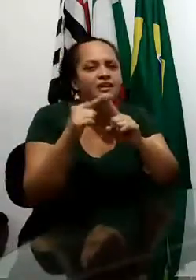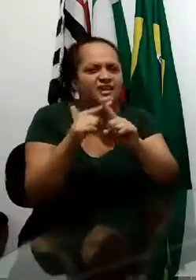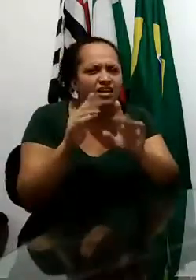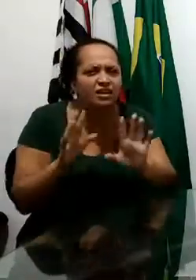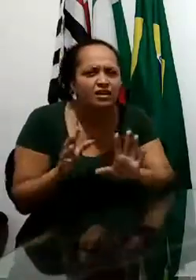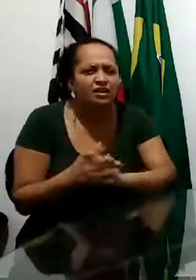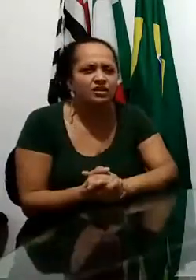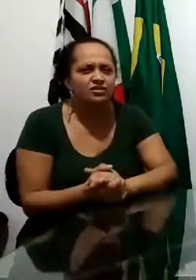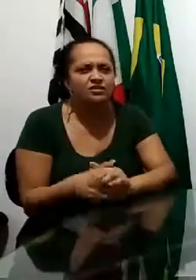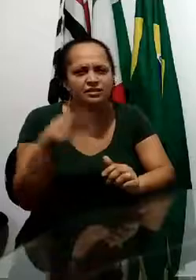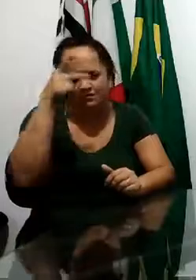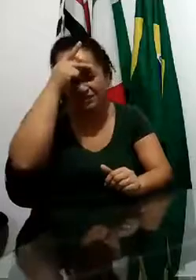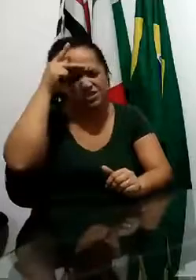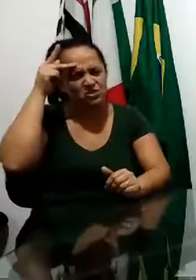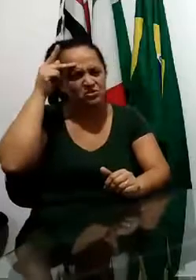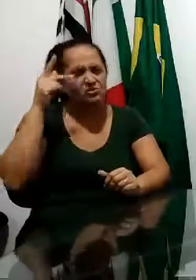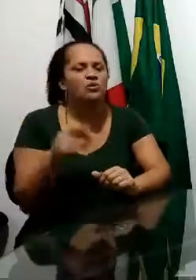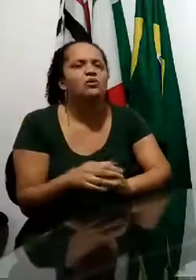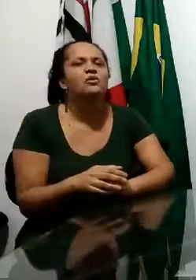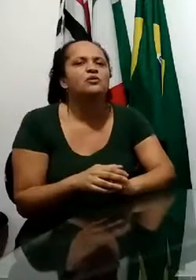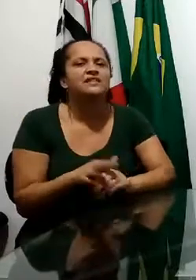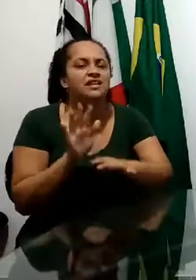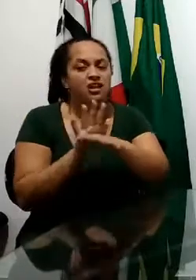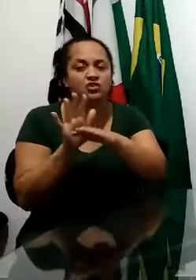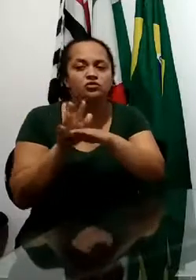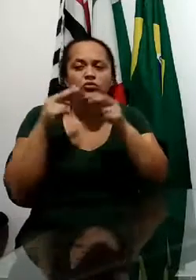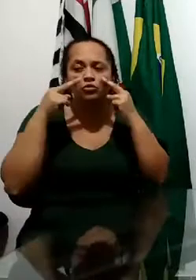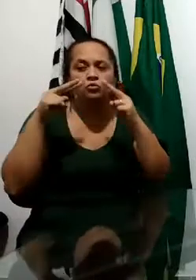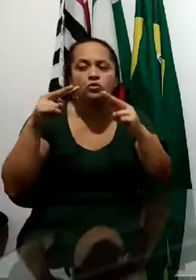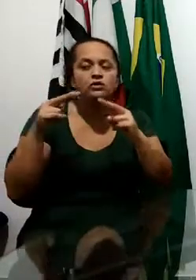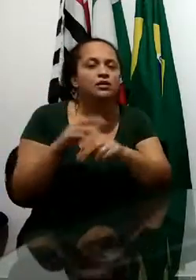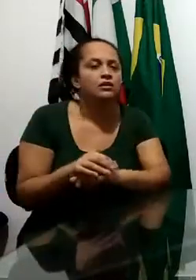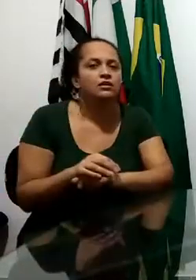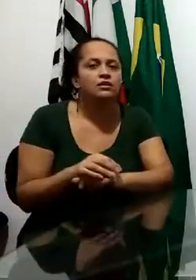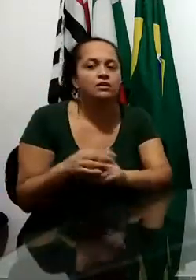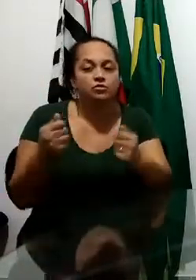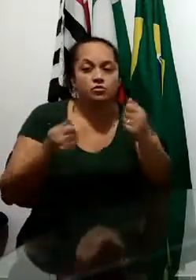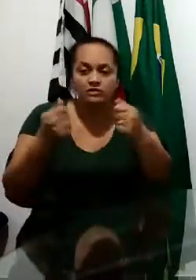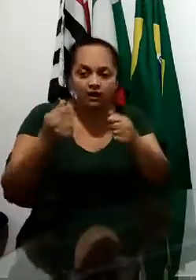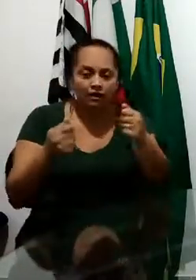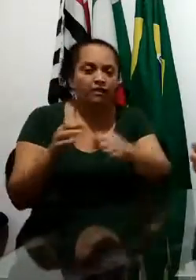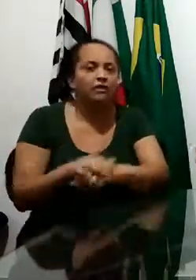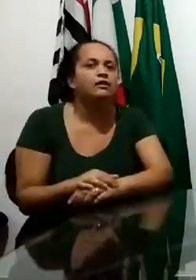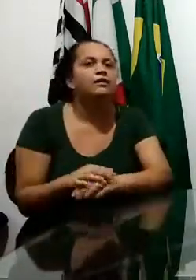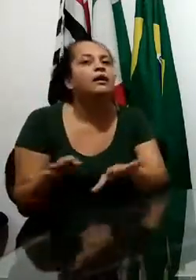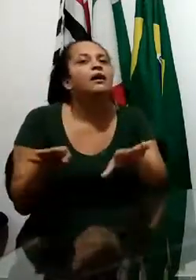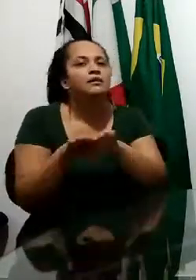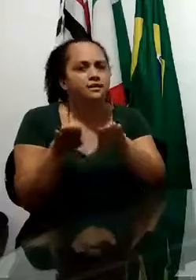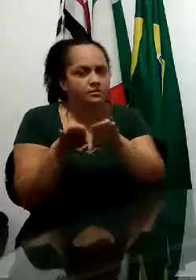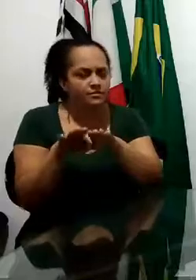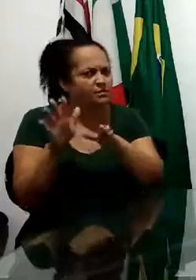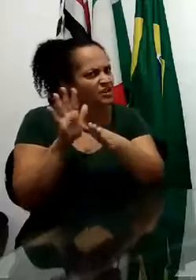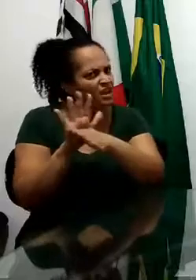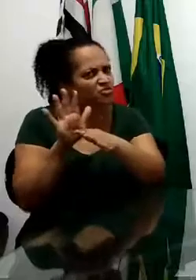São os diáconos, são aquelas pessoas que estão ali na